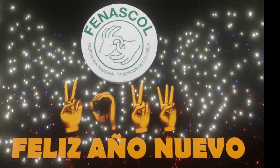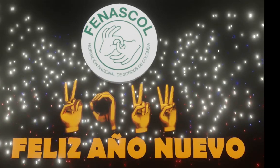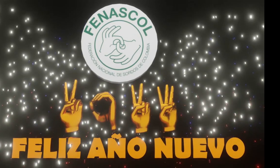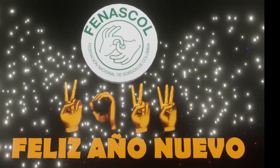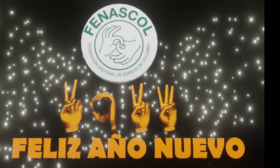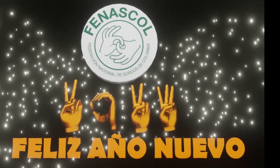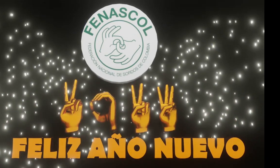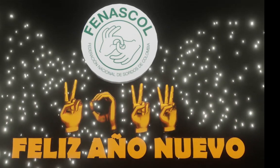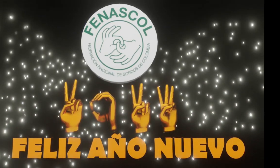FENASCOL les desea feliz